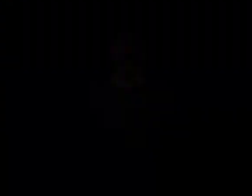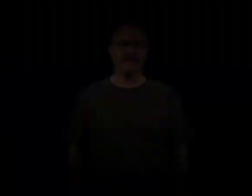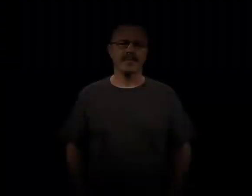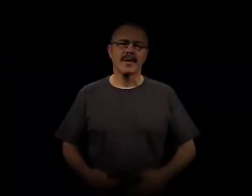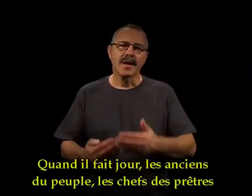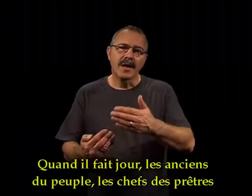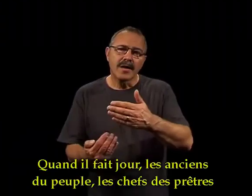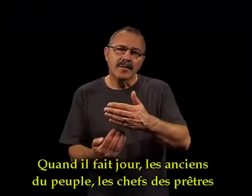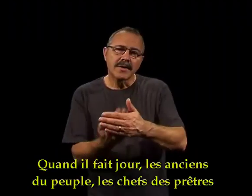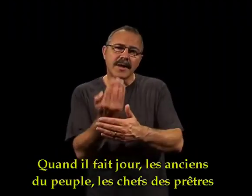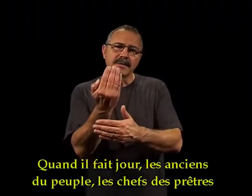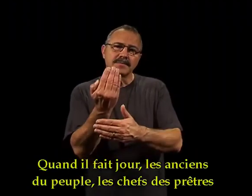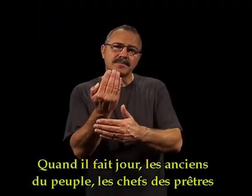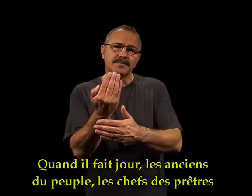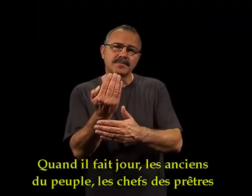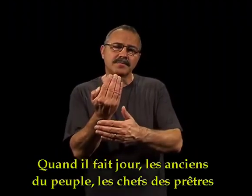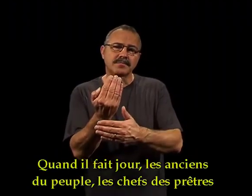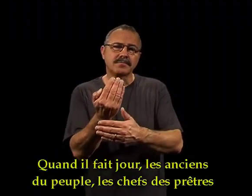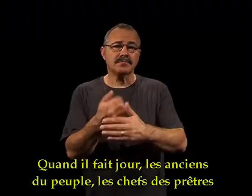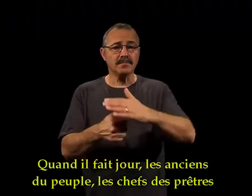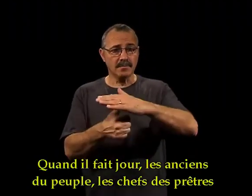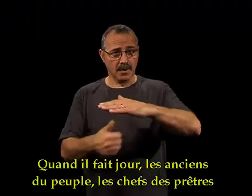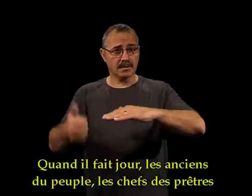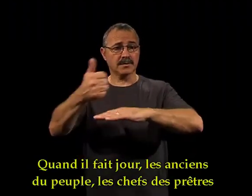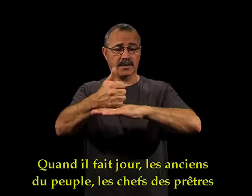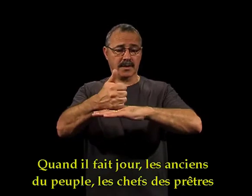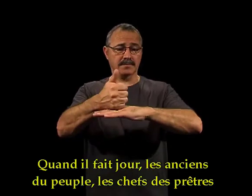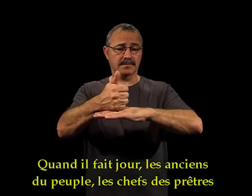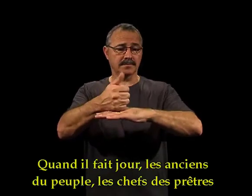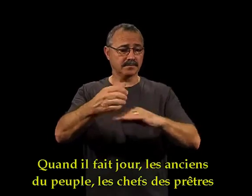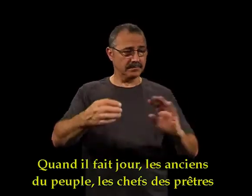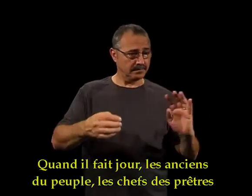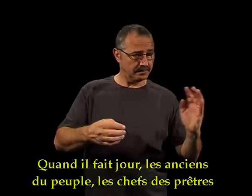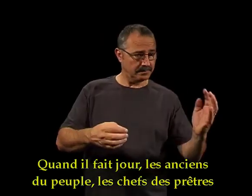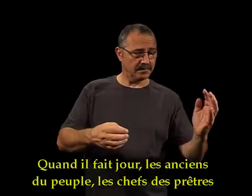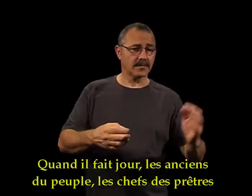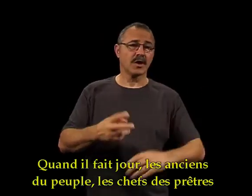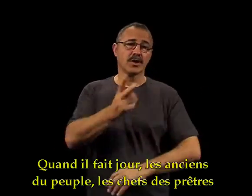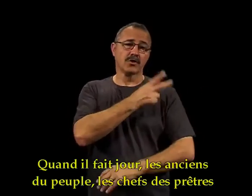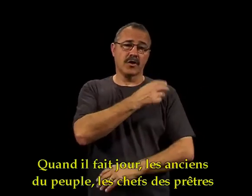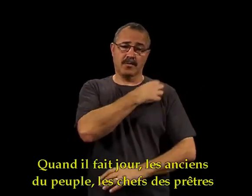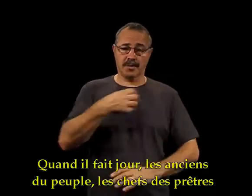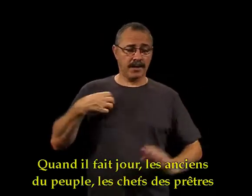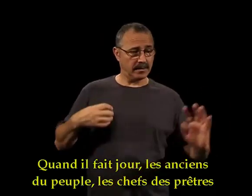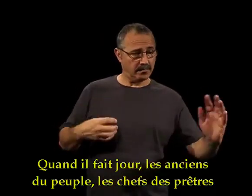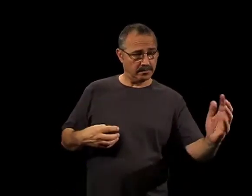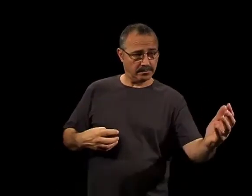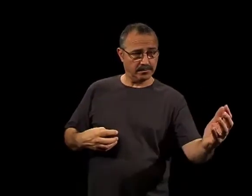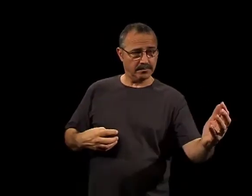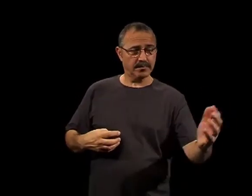Quand il fait jour, les anciens du peuple, les chefs des prêtres et les maîtres de la loi